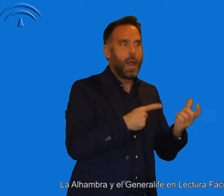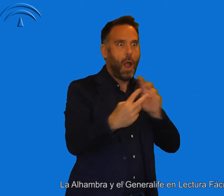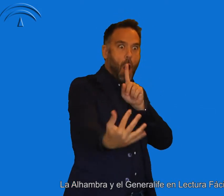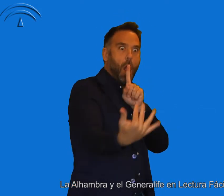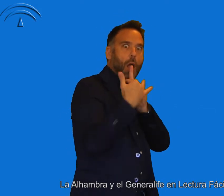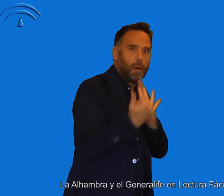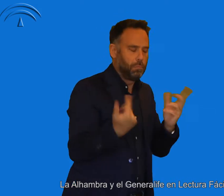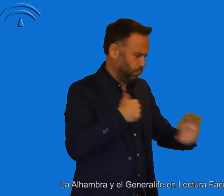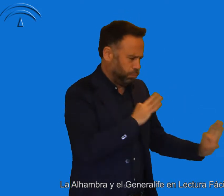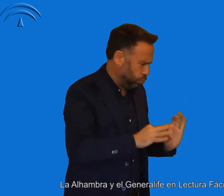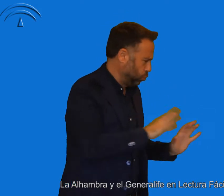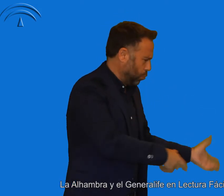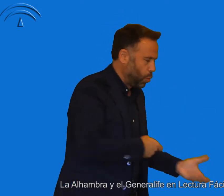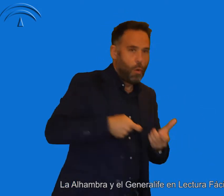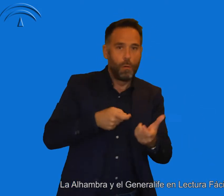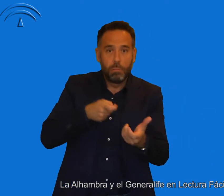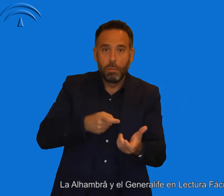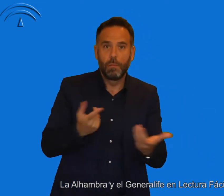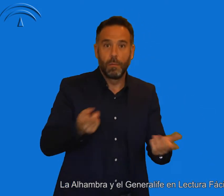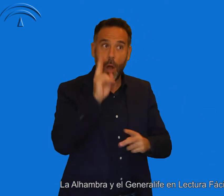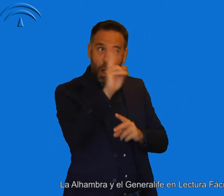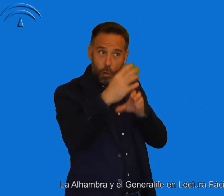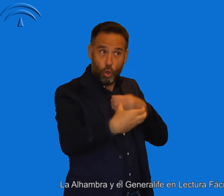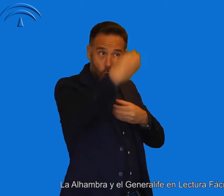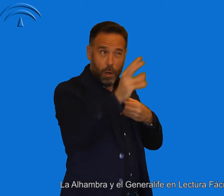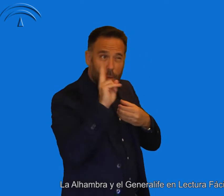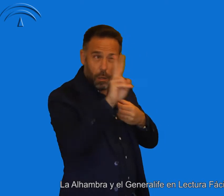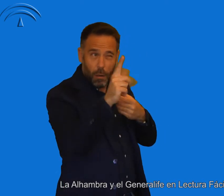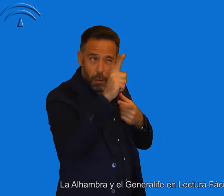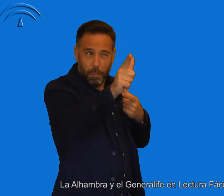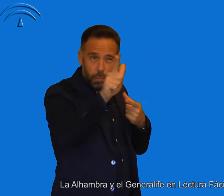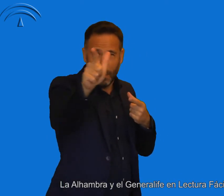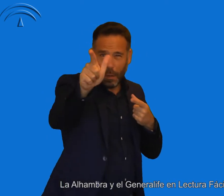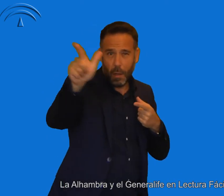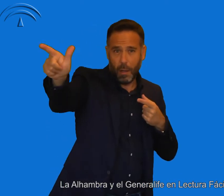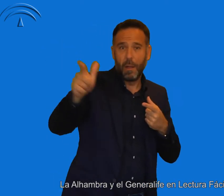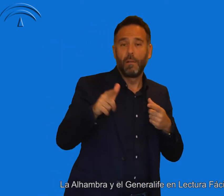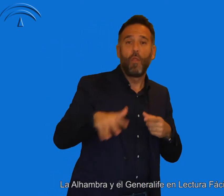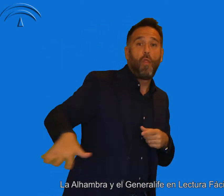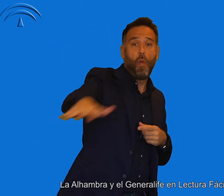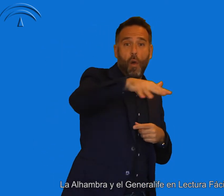Así se comunicaban entre ellas. Desde la torre del homenaje, los soldados veían las torres y